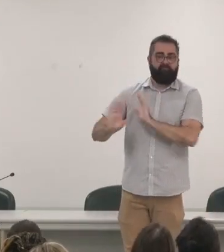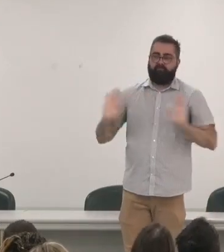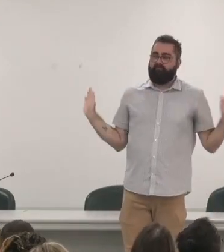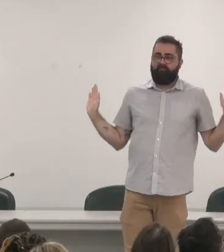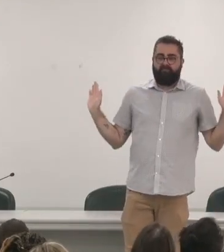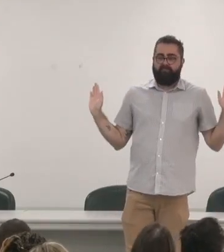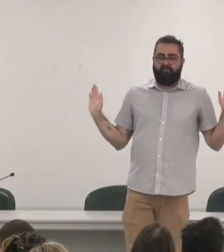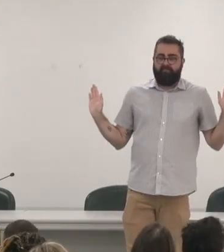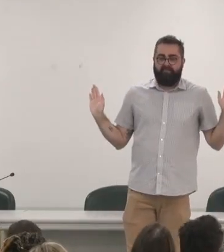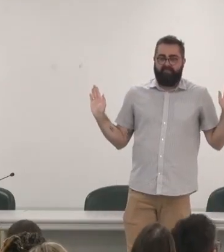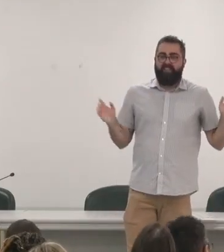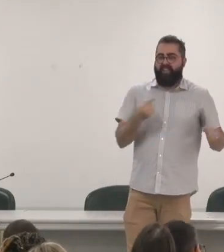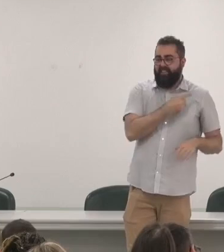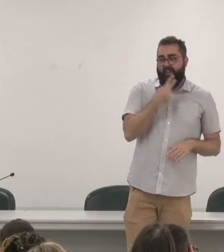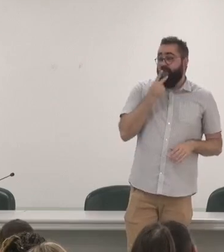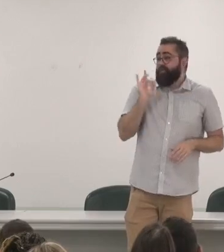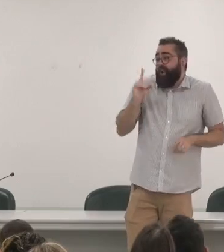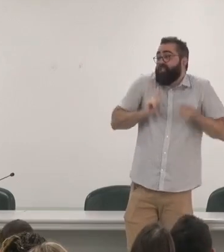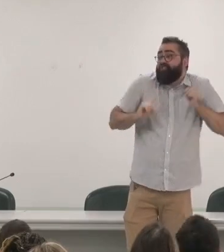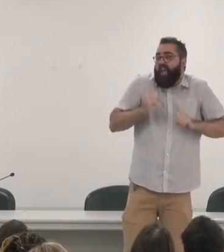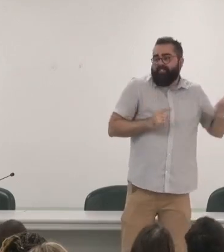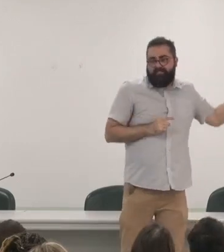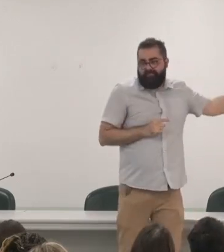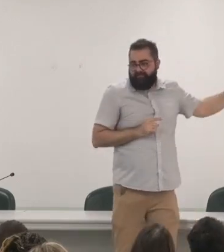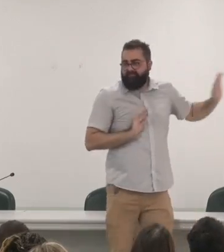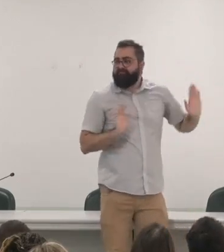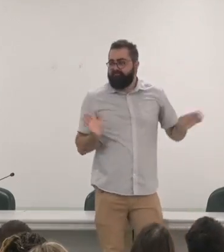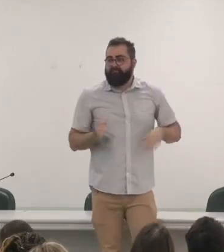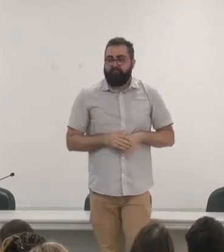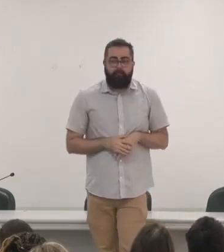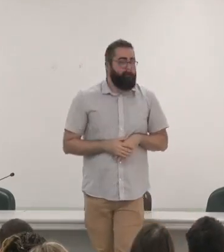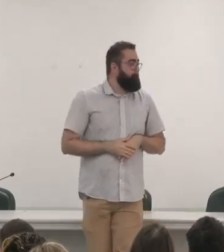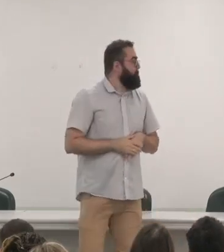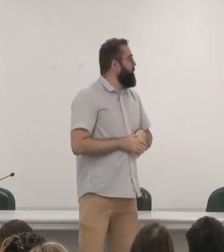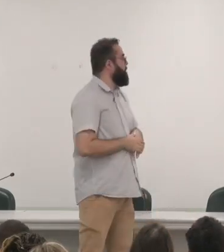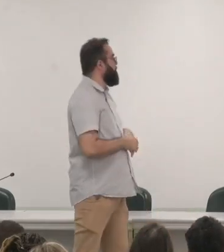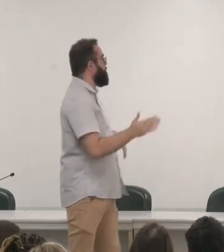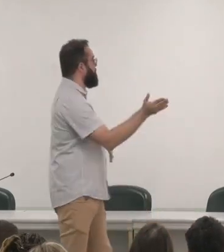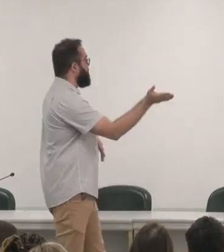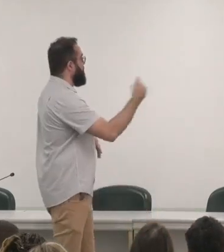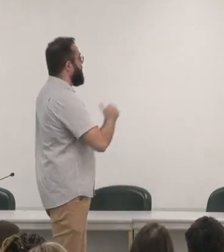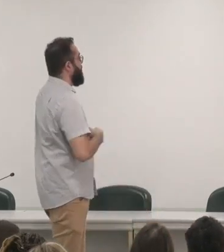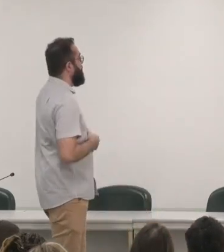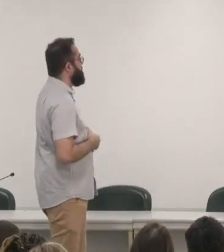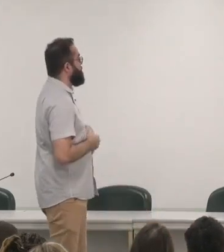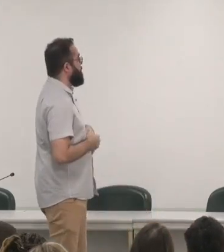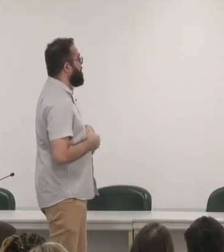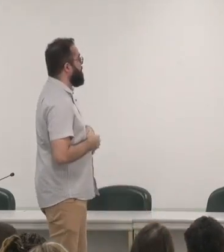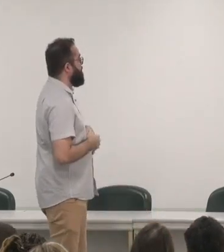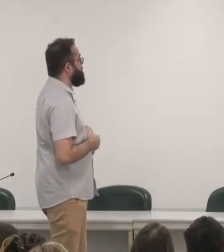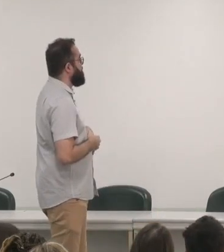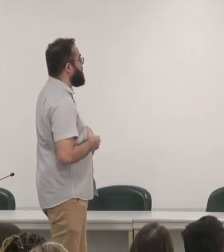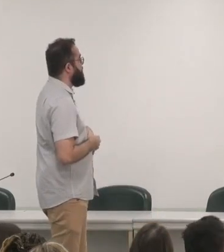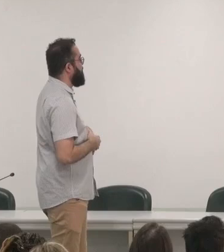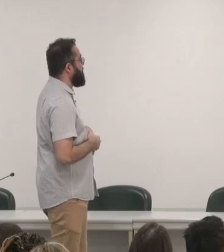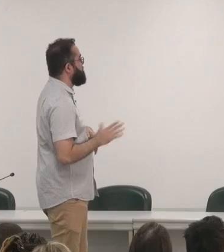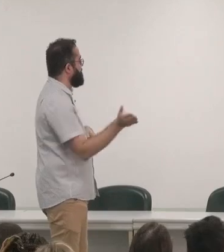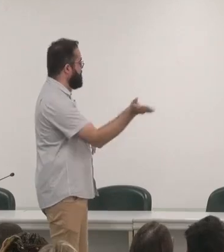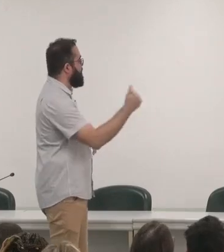palavras entre si, que não teve nenhuma referência. Então, ele diz a respeito desses gestos, mas diz que não teve nenhuma interferência das pessoas